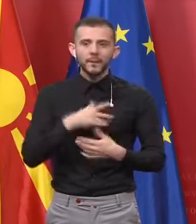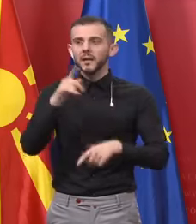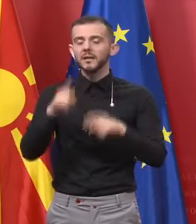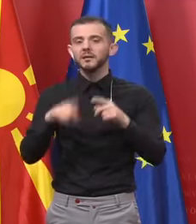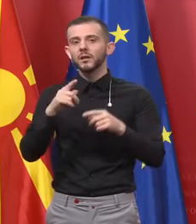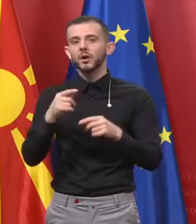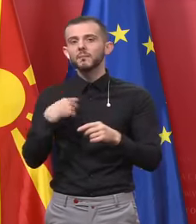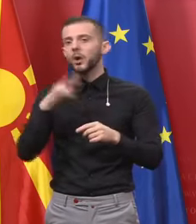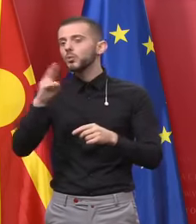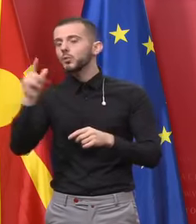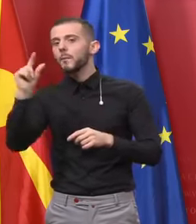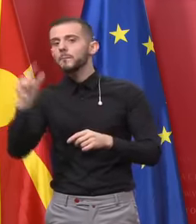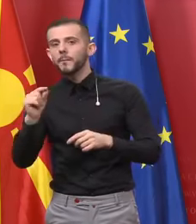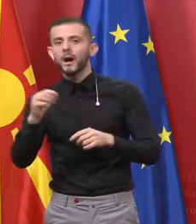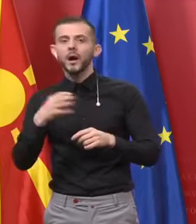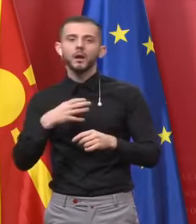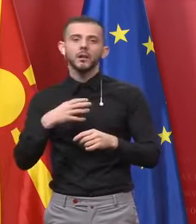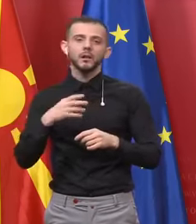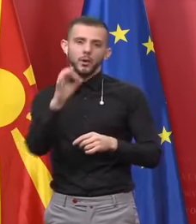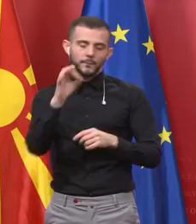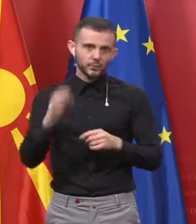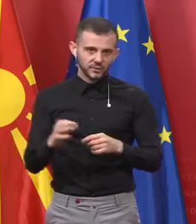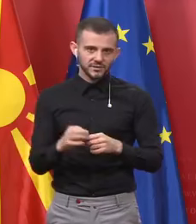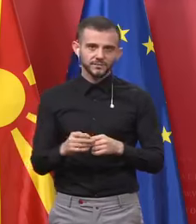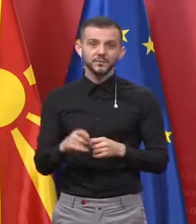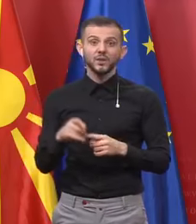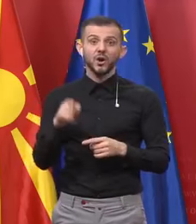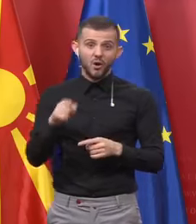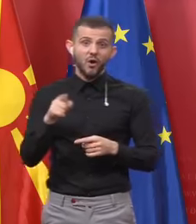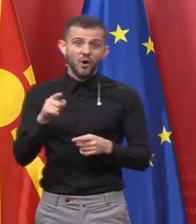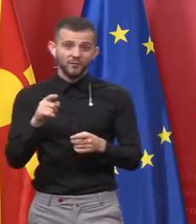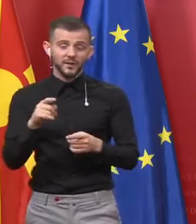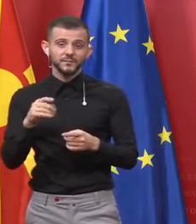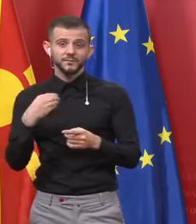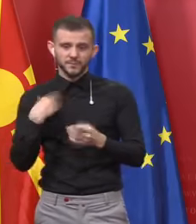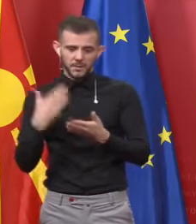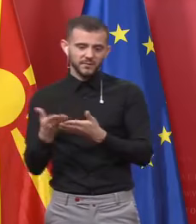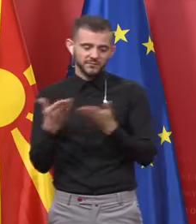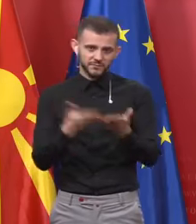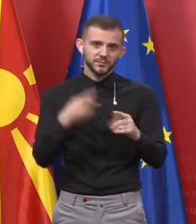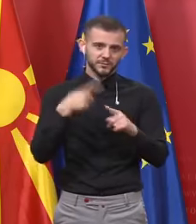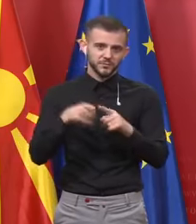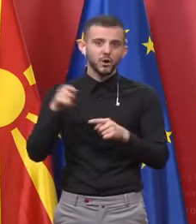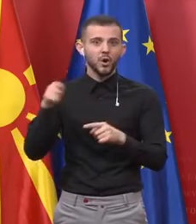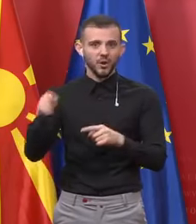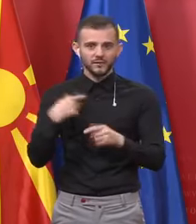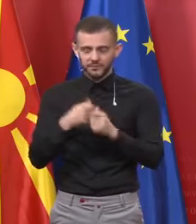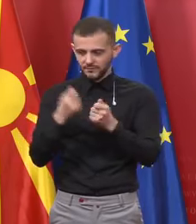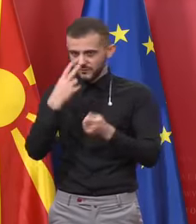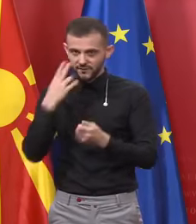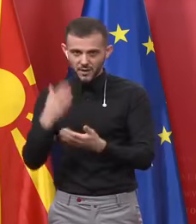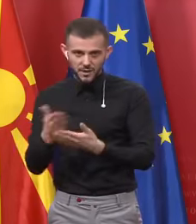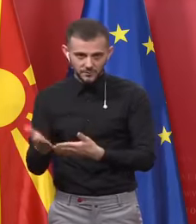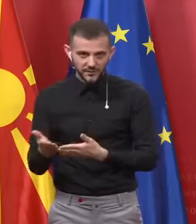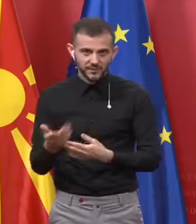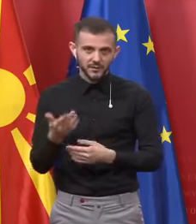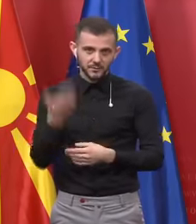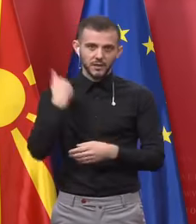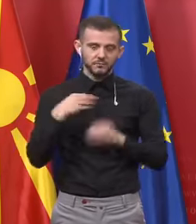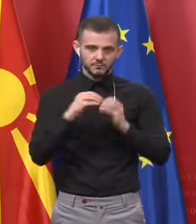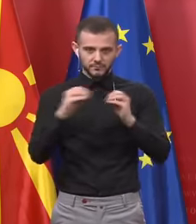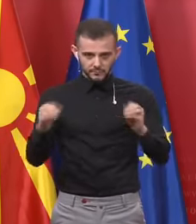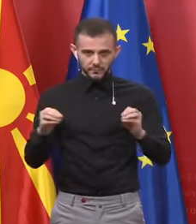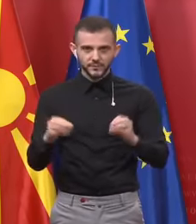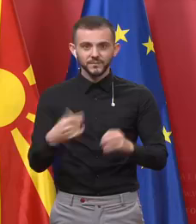86%, и тоа беа тие цитати кои што овде практично беа изнесени во неколку наврати.